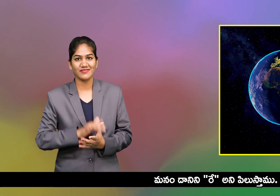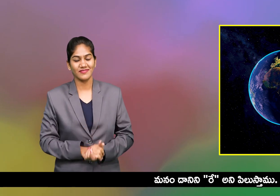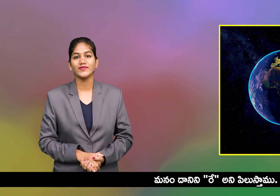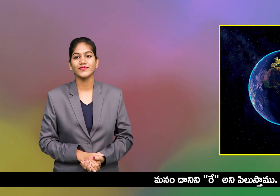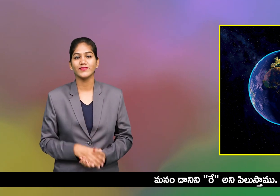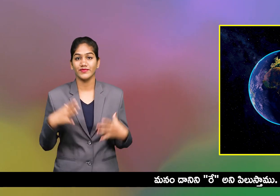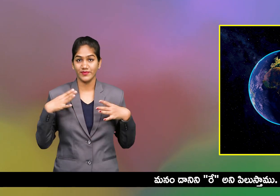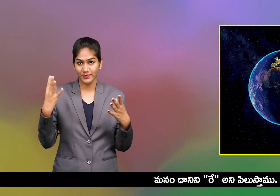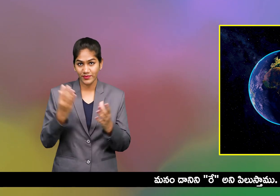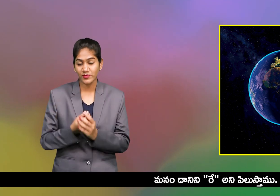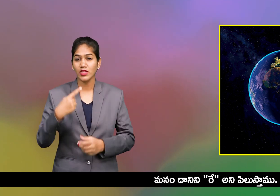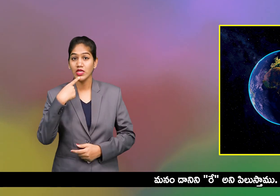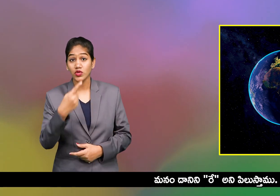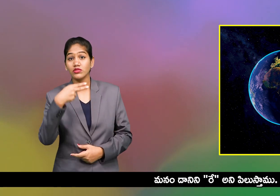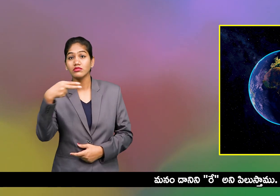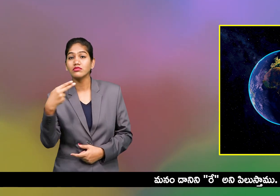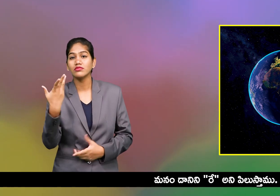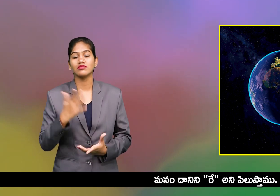మనం దానిని రే అని పిలుస్తాము.